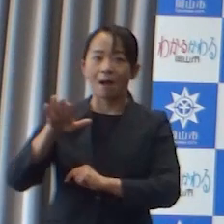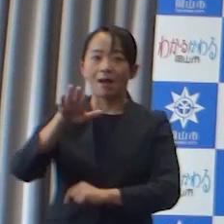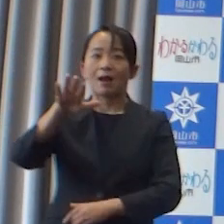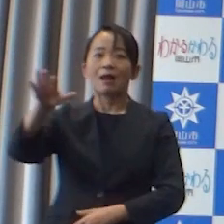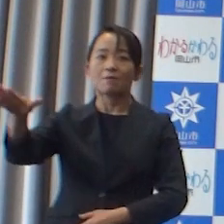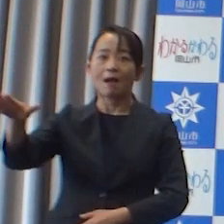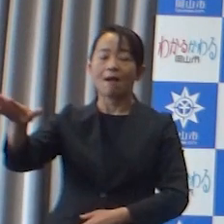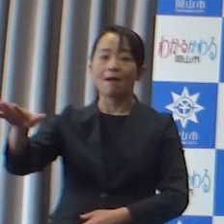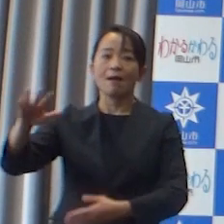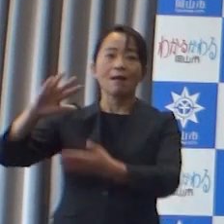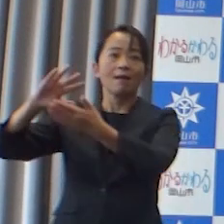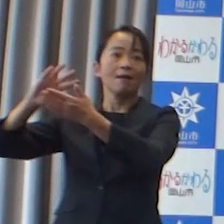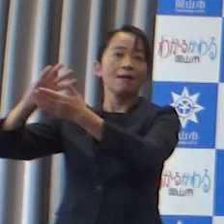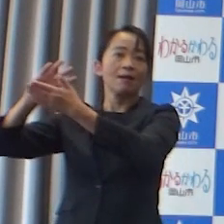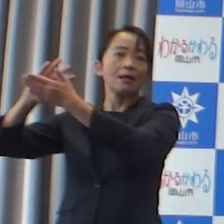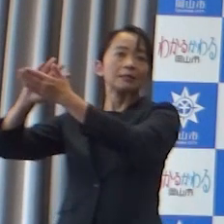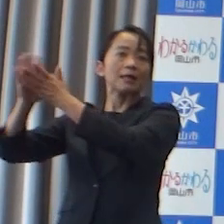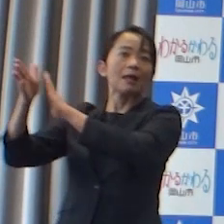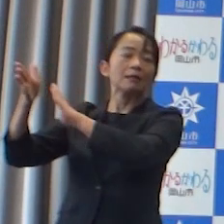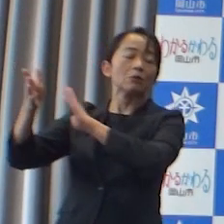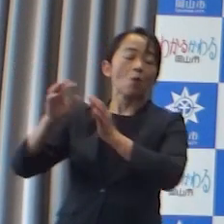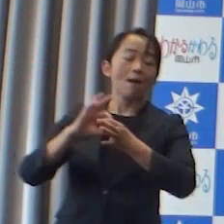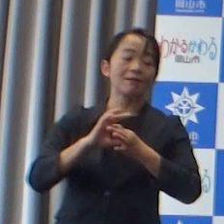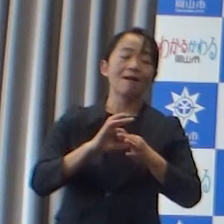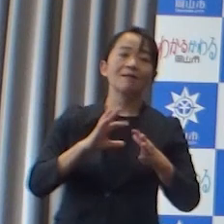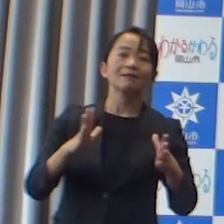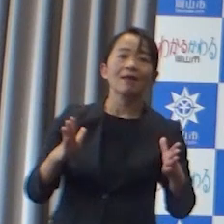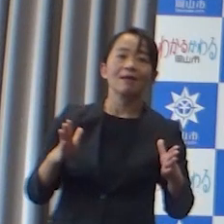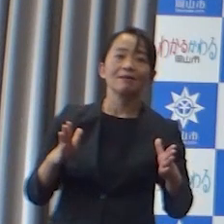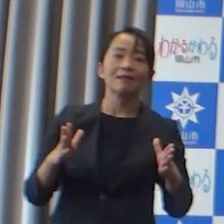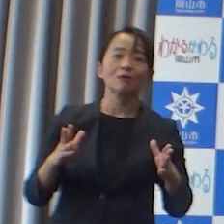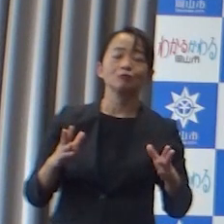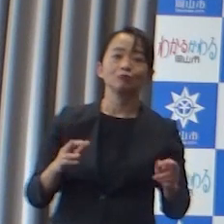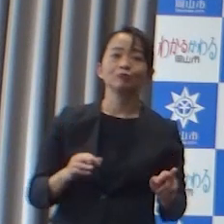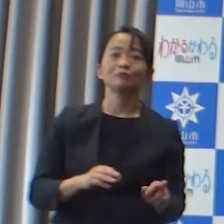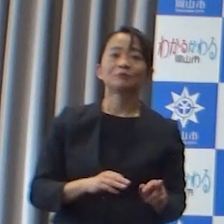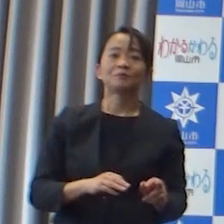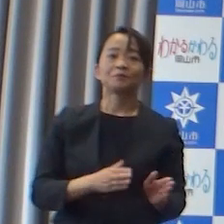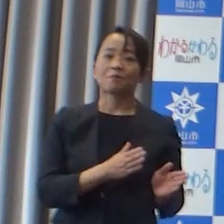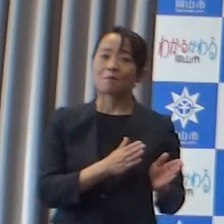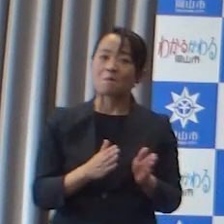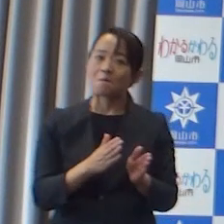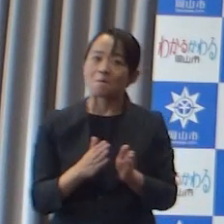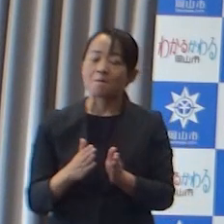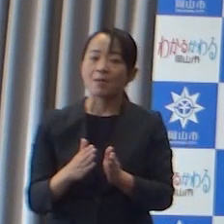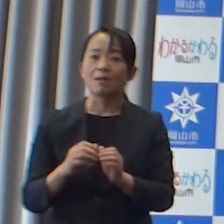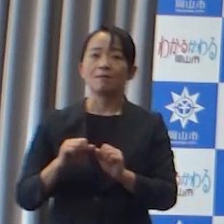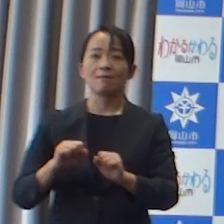が県とは関係なくやっていく話ですからいいんですけれども、